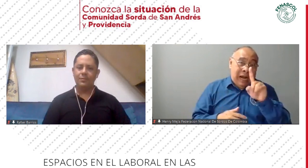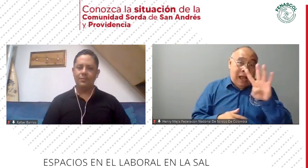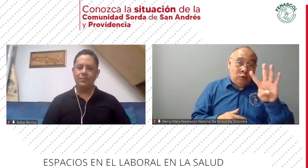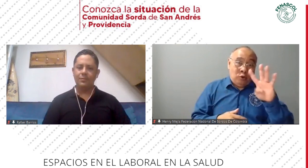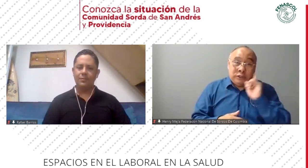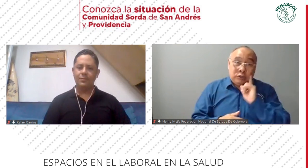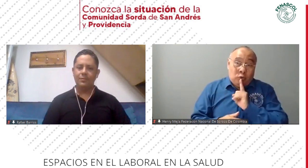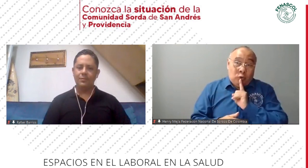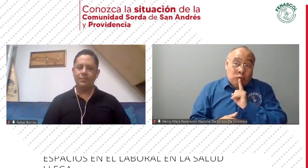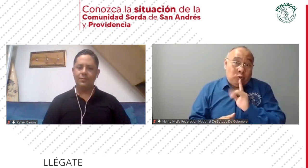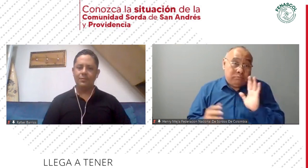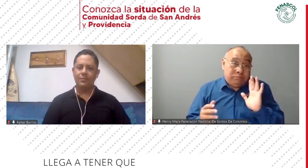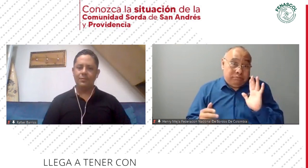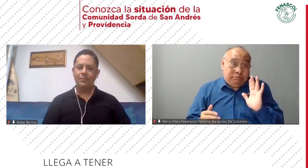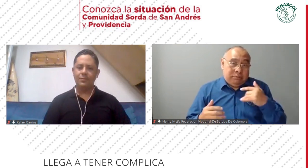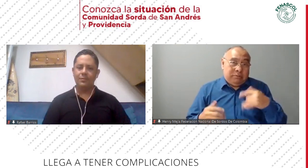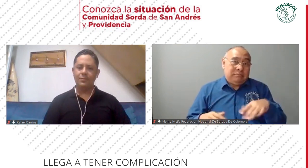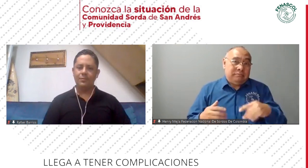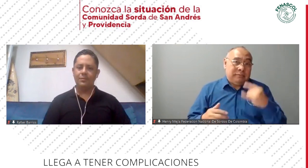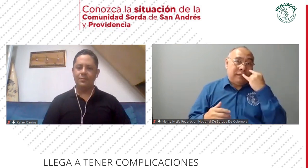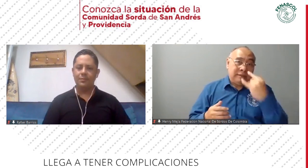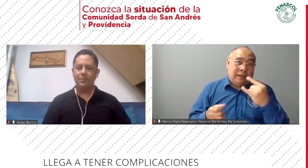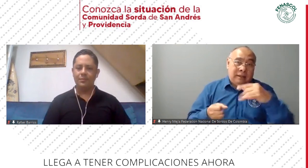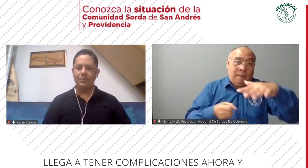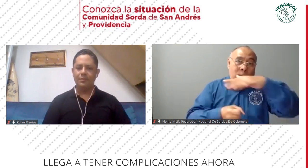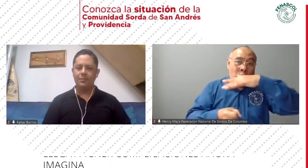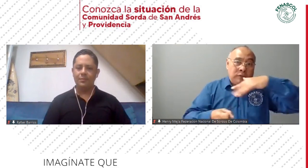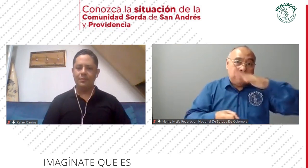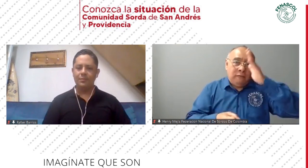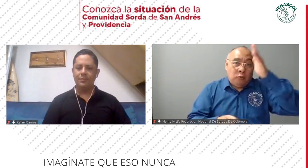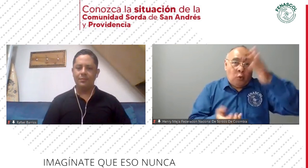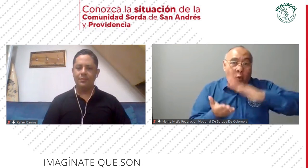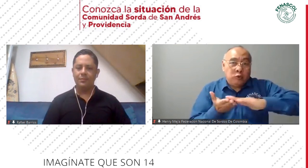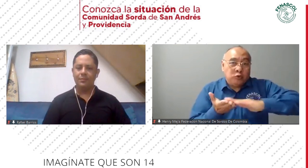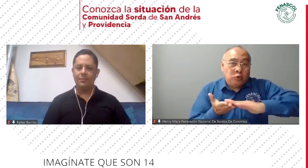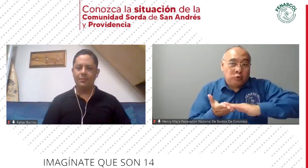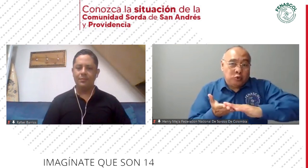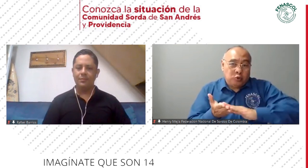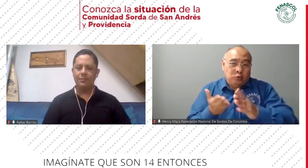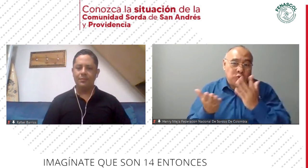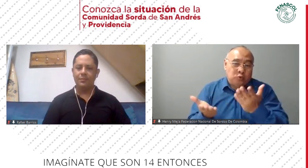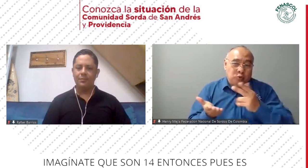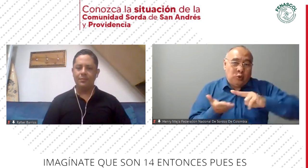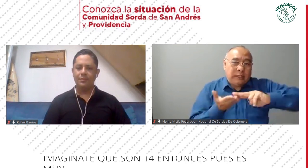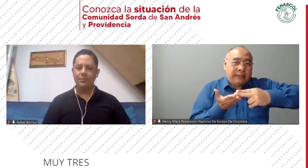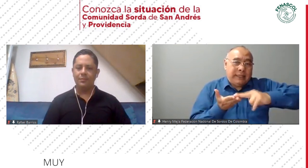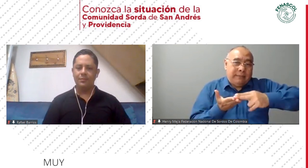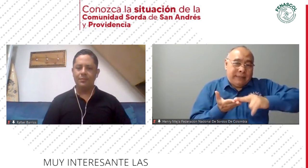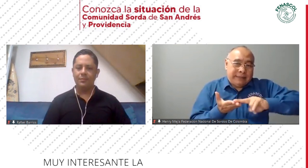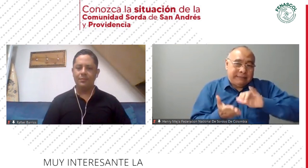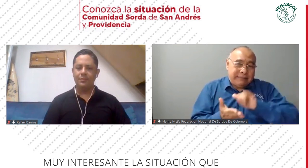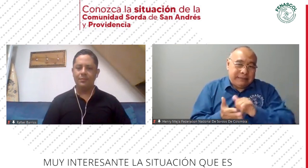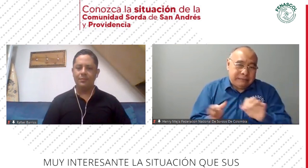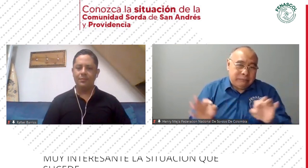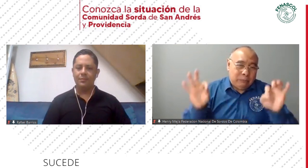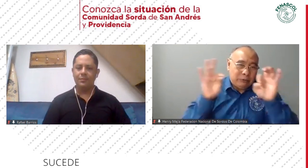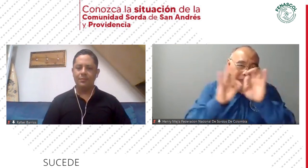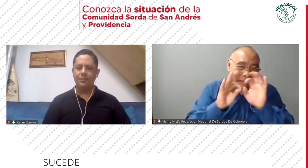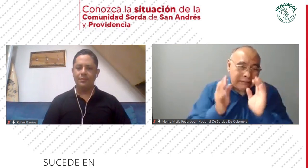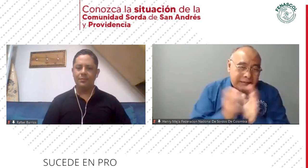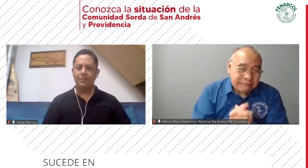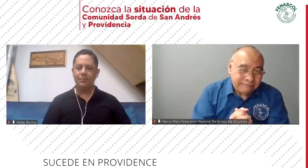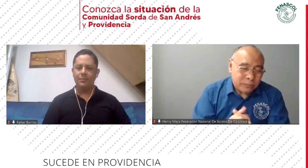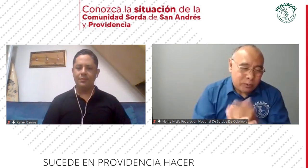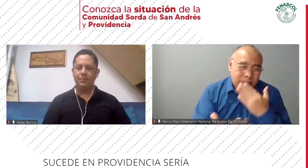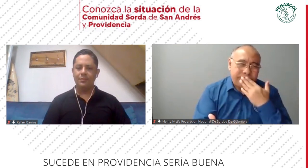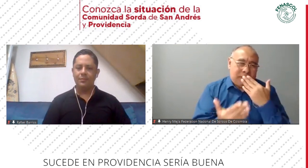la salud si llega a tener complicaciones ahora imagínate que son 14 entonces pues es muy interesante la situación que sucede en